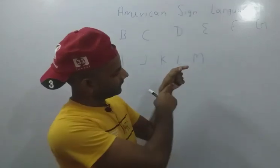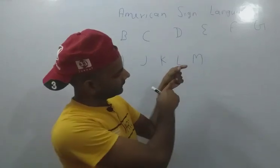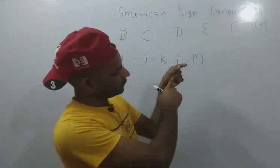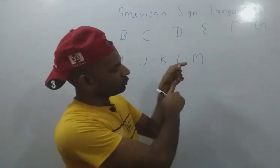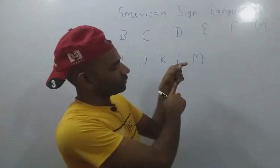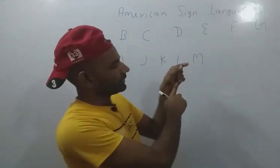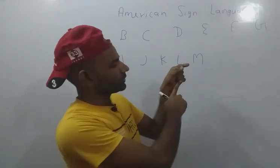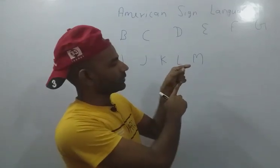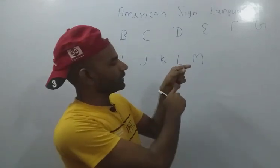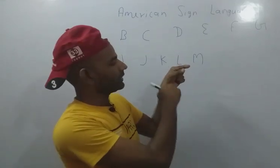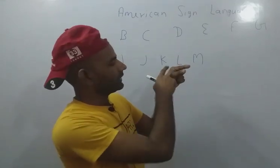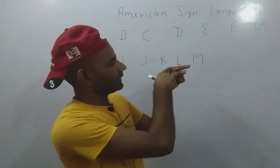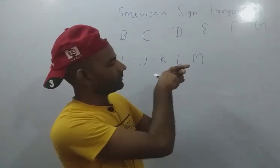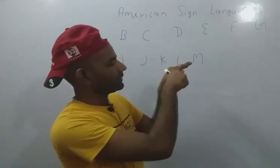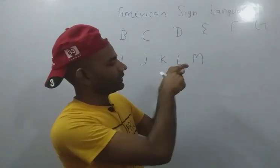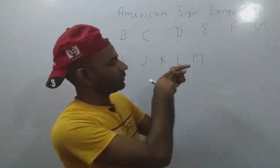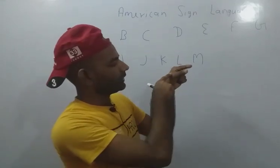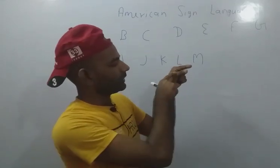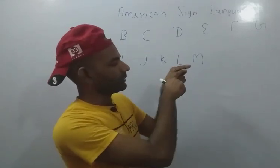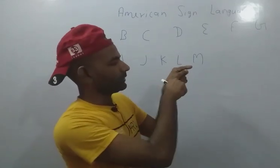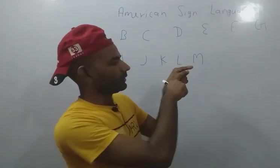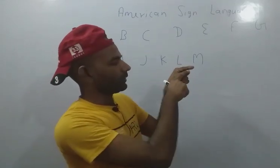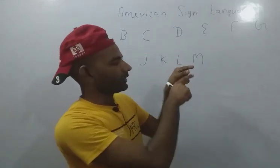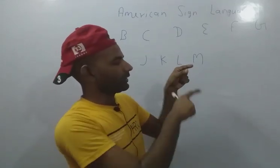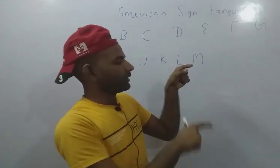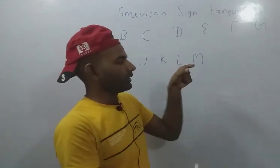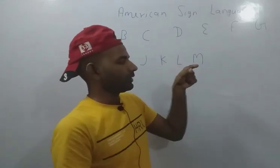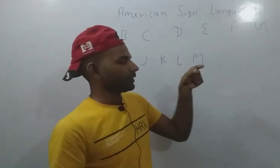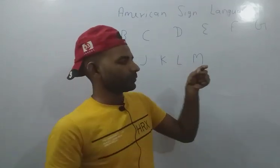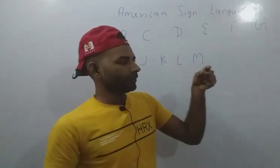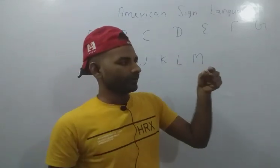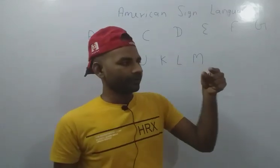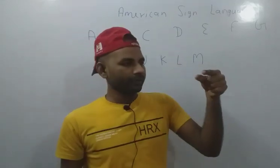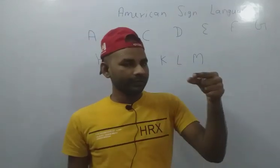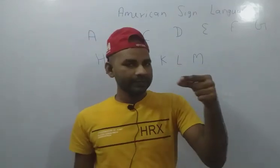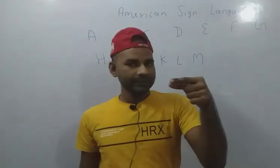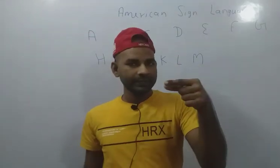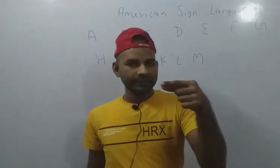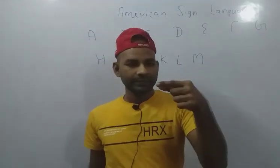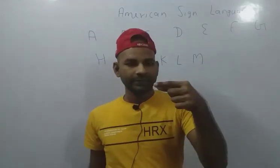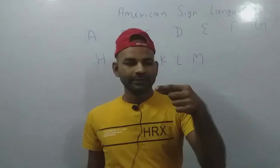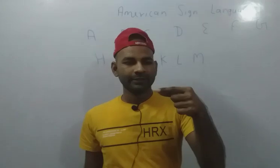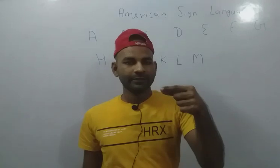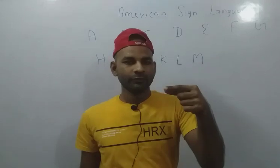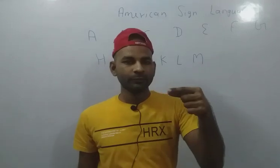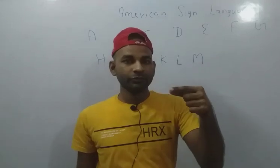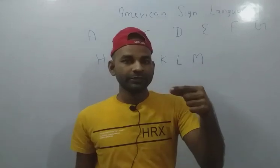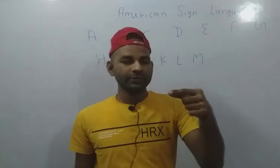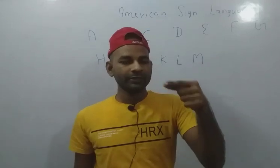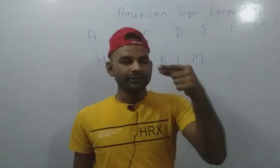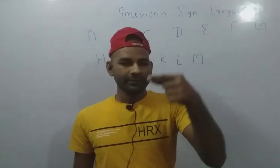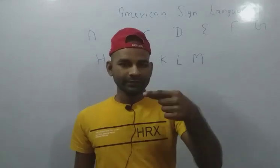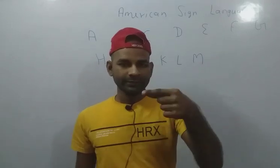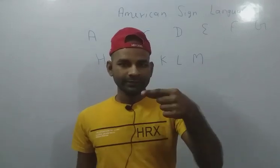ये तीनों उंगली नीचे होंगी, ये भी सीधी होगी, ये भी सीधी होगी, और आपको ऐसे दिखाना है। कोई पूछेगा जी, ऐसे